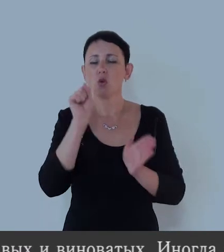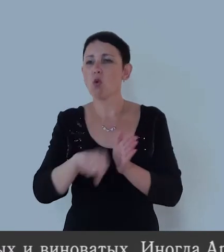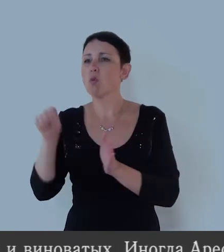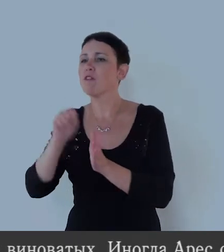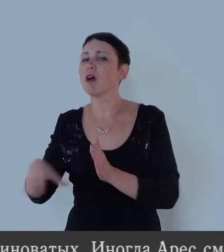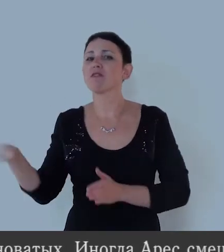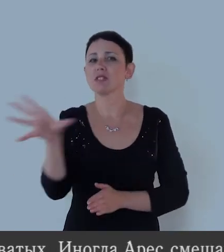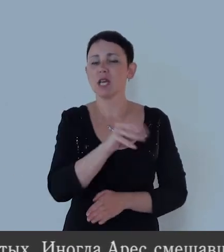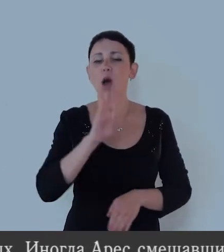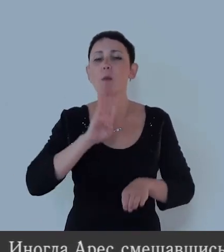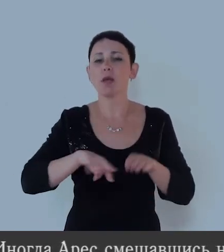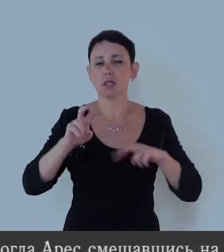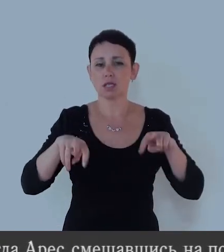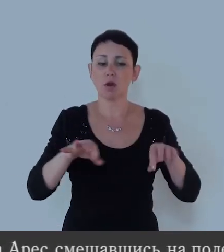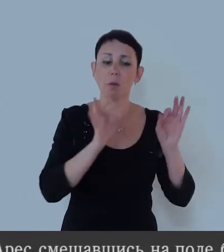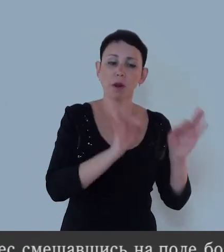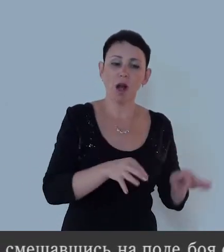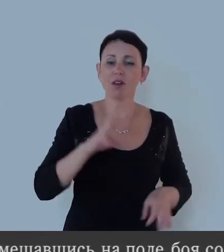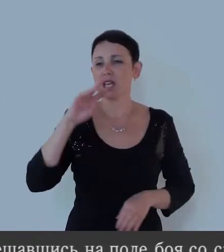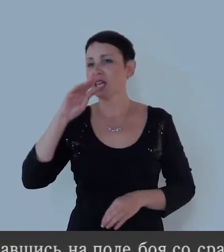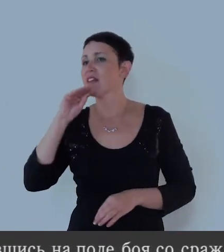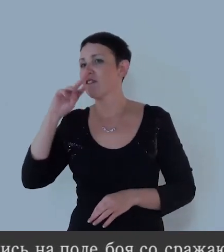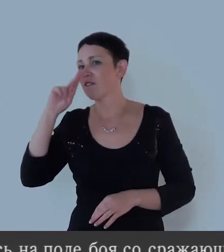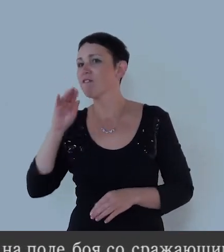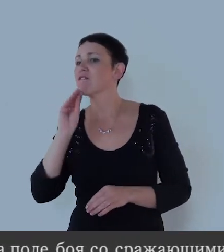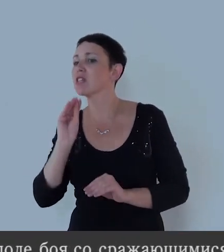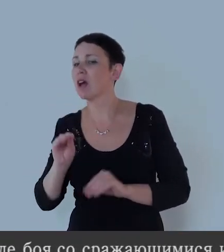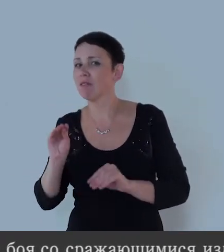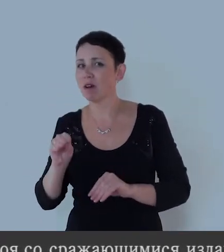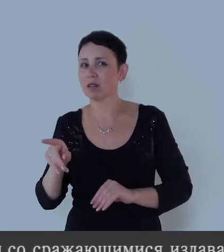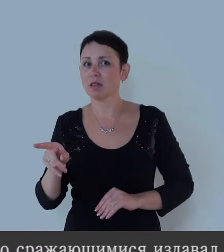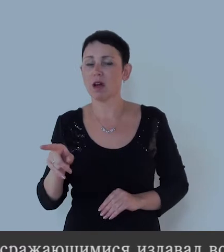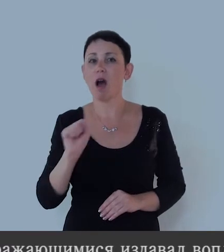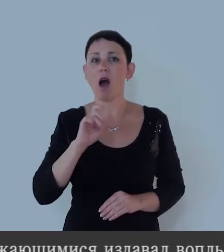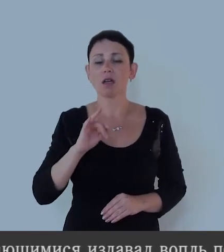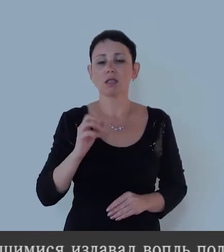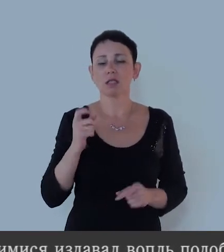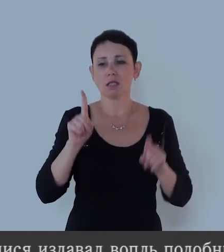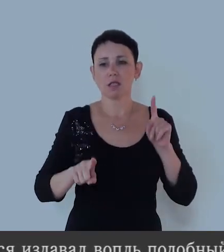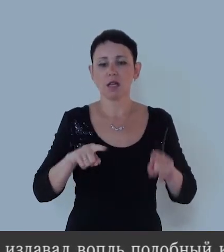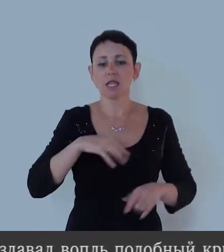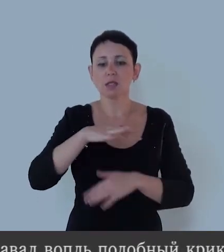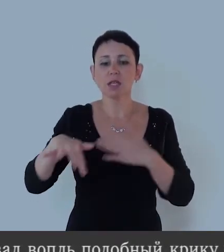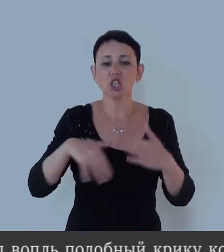всех без разбора, правых и виноватых. Иногда Арес, смешавшись на поле боя со